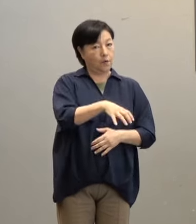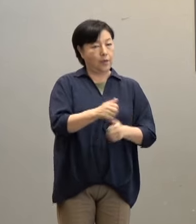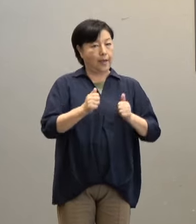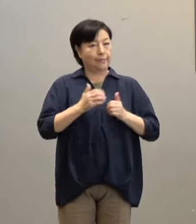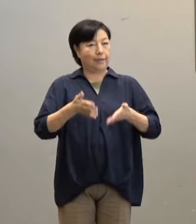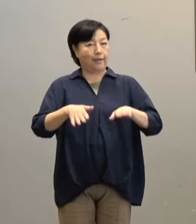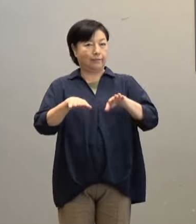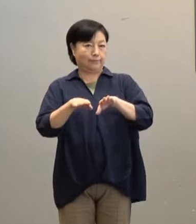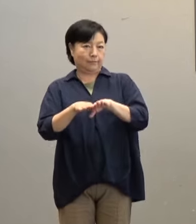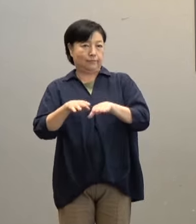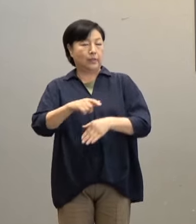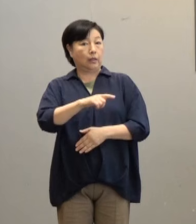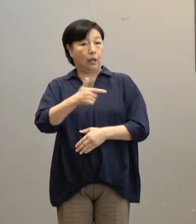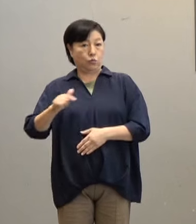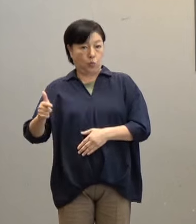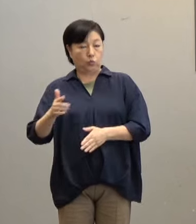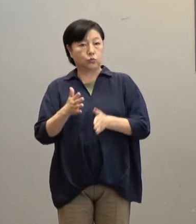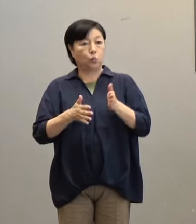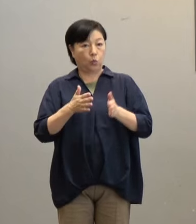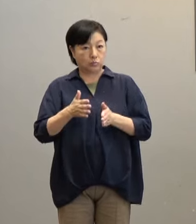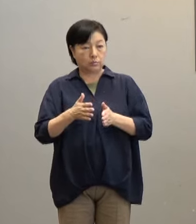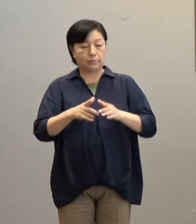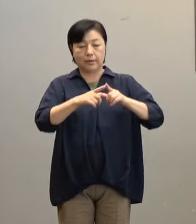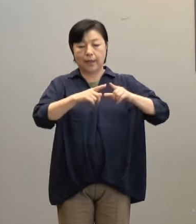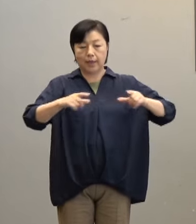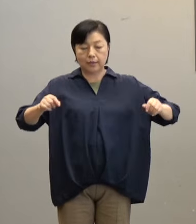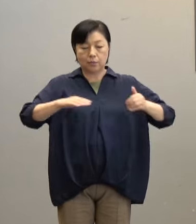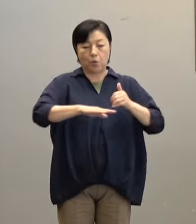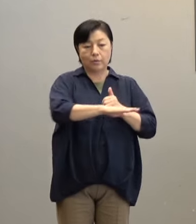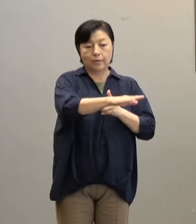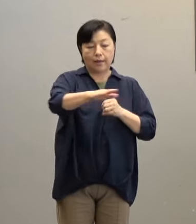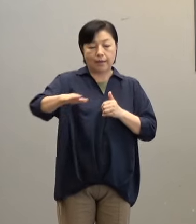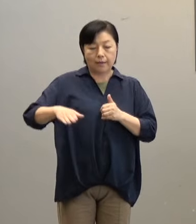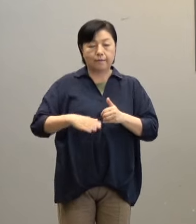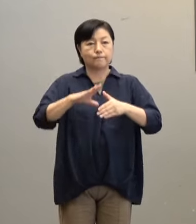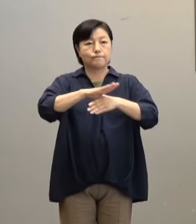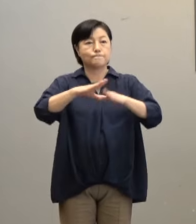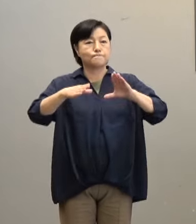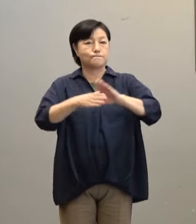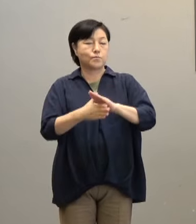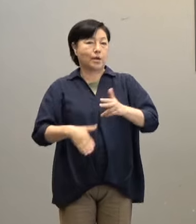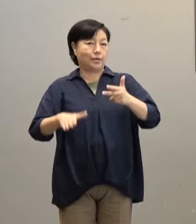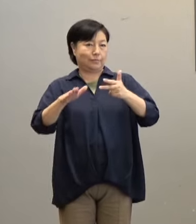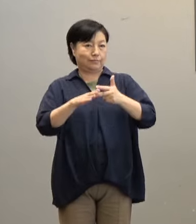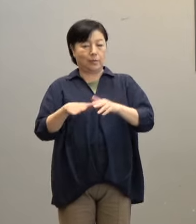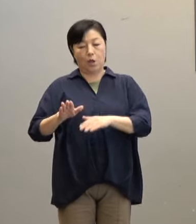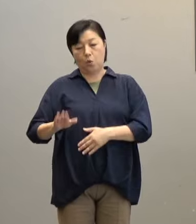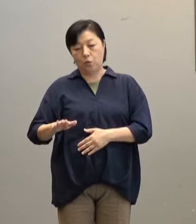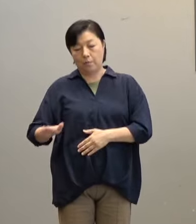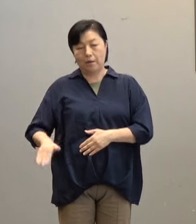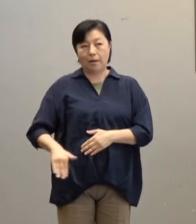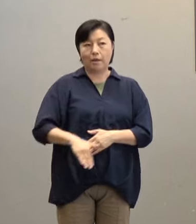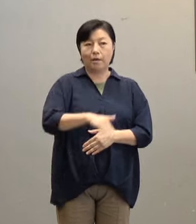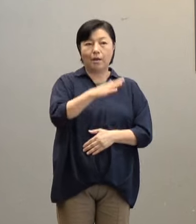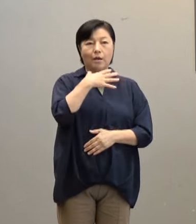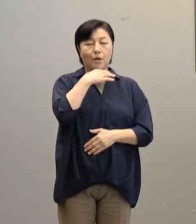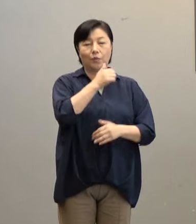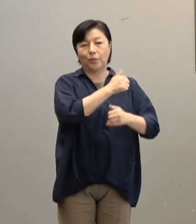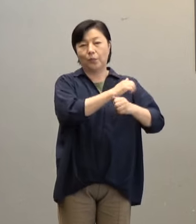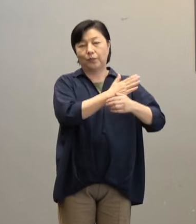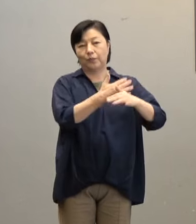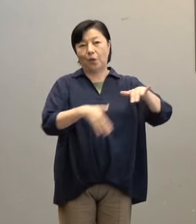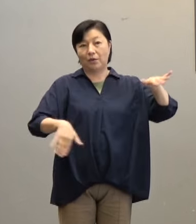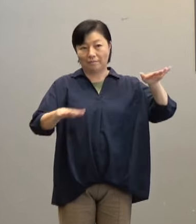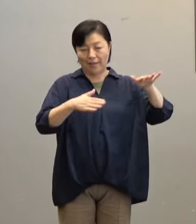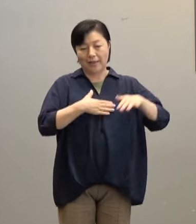スポーツ施設や日本庭園をはじめとする文化施設があり、子どもからお年寄りまで幅広い世代の憩いの場として親